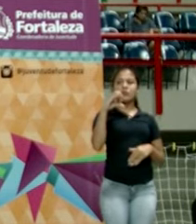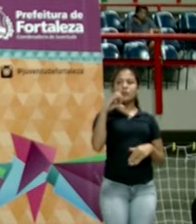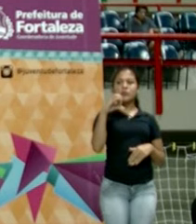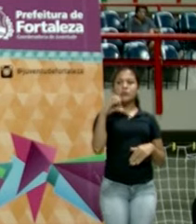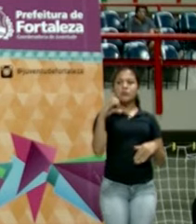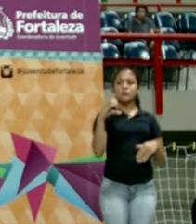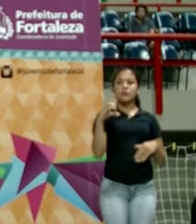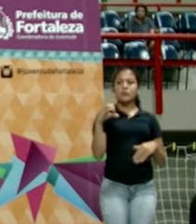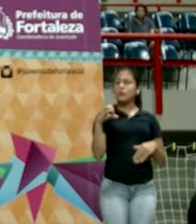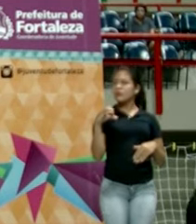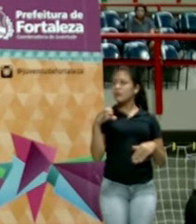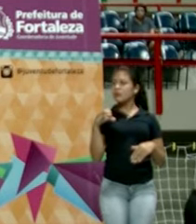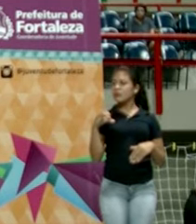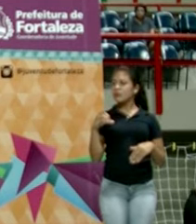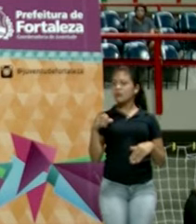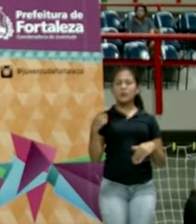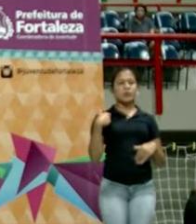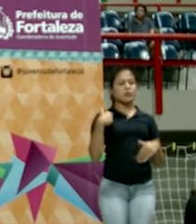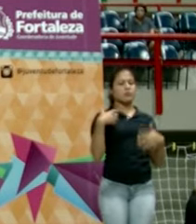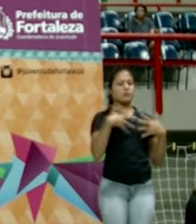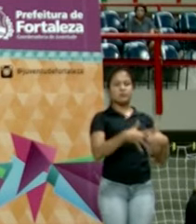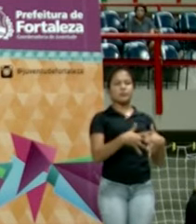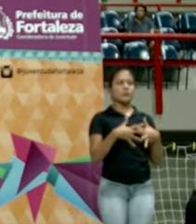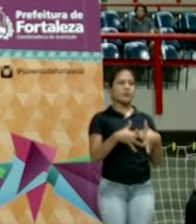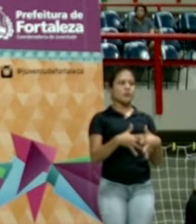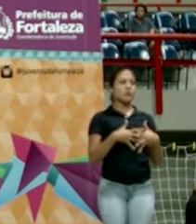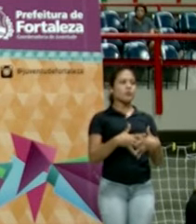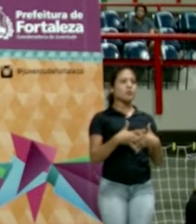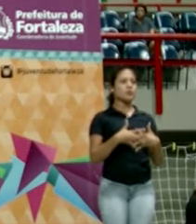Isso. Que eu misturei foi o texto, né?